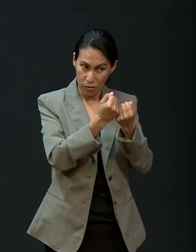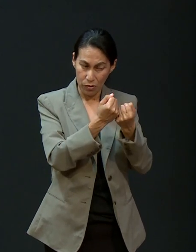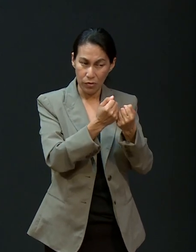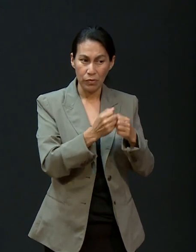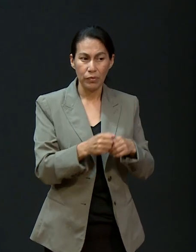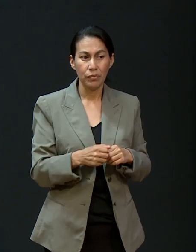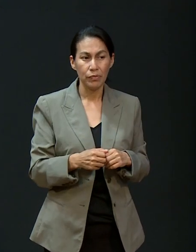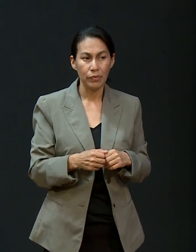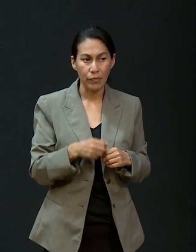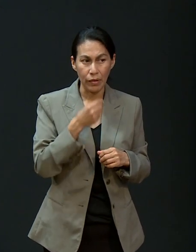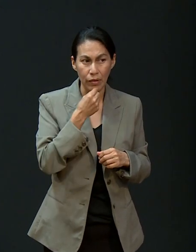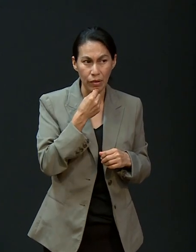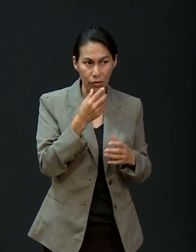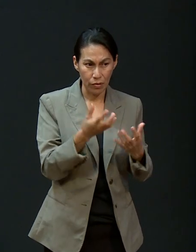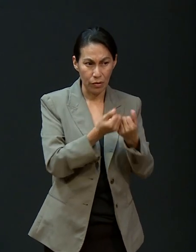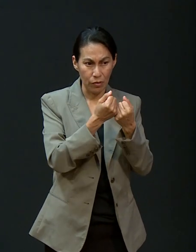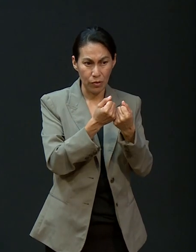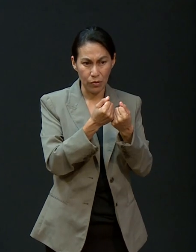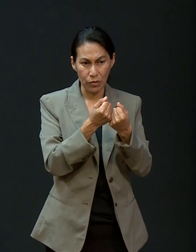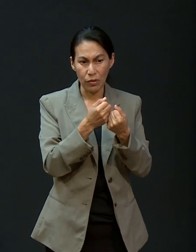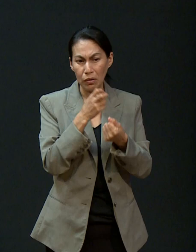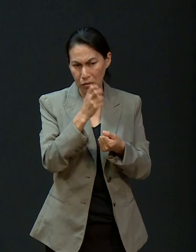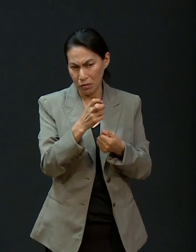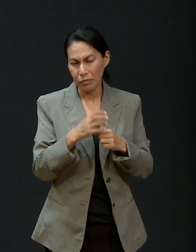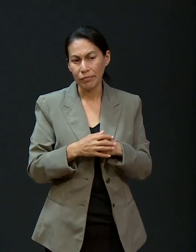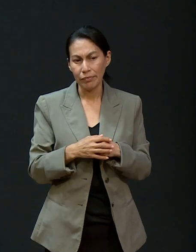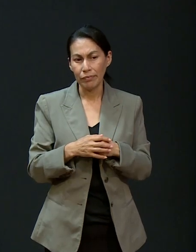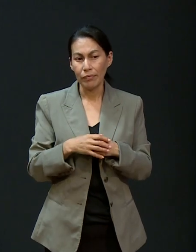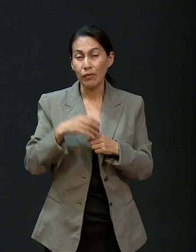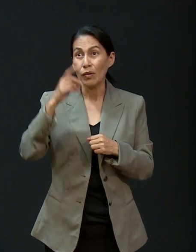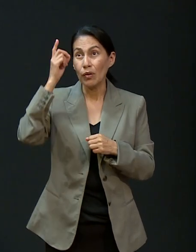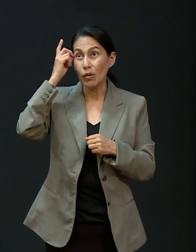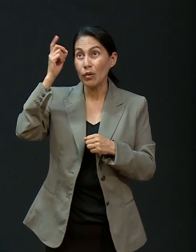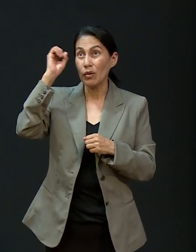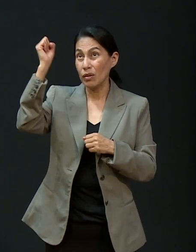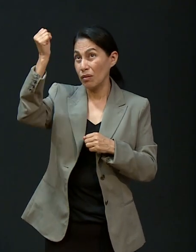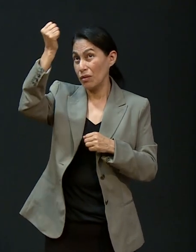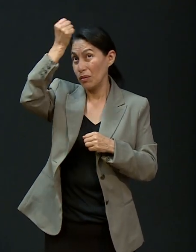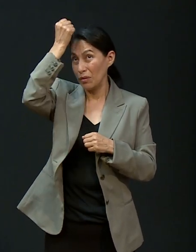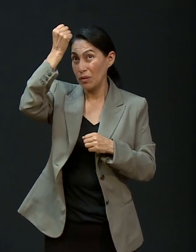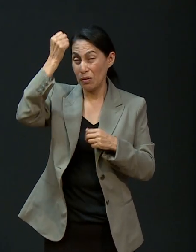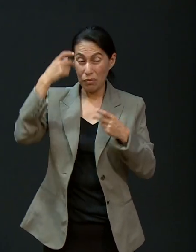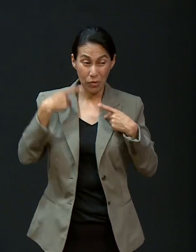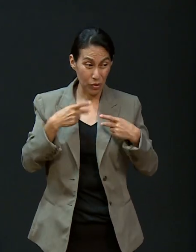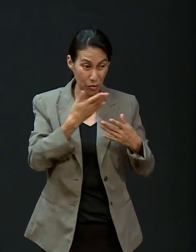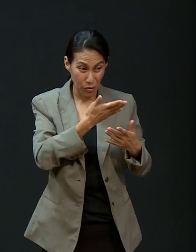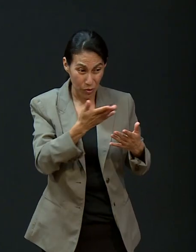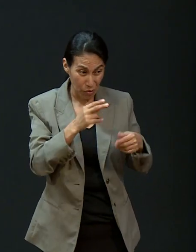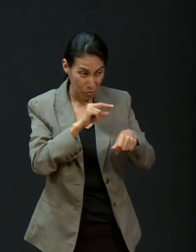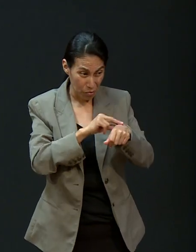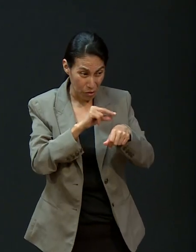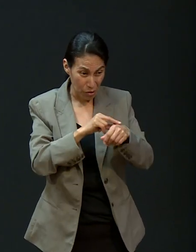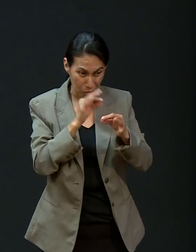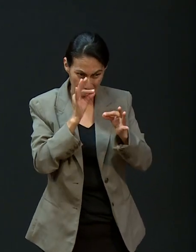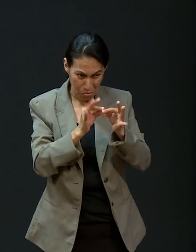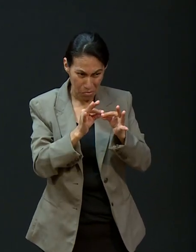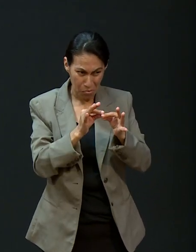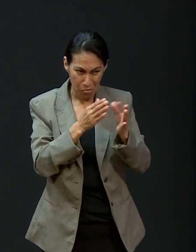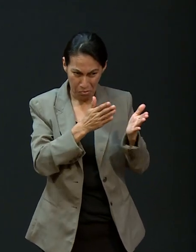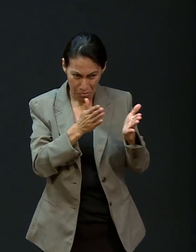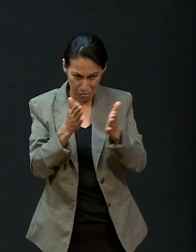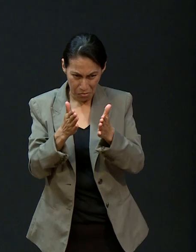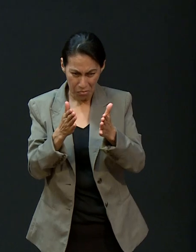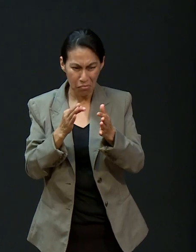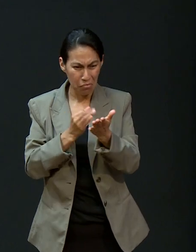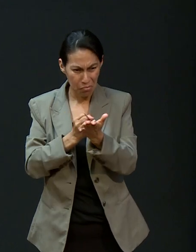en última instancia salvó a tu niño. Sí, la parte humana. La sabiduría que Dios colocó, el momento en que hubo